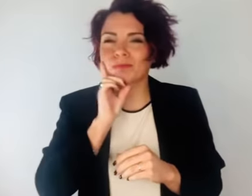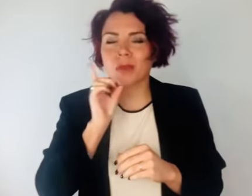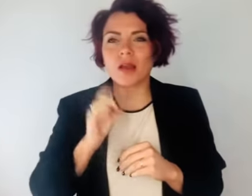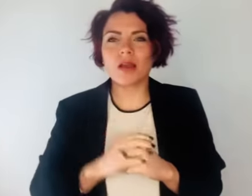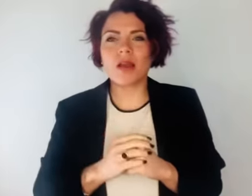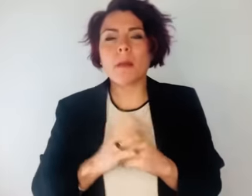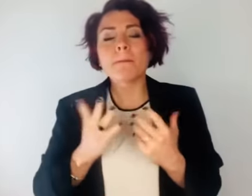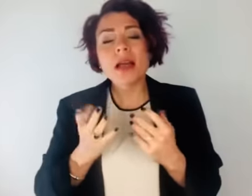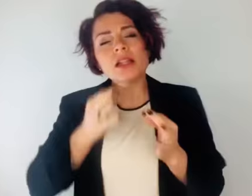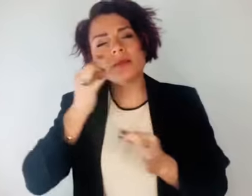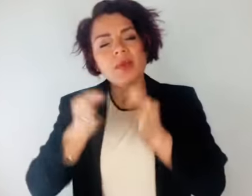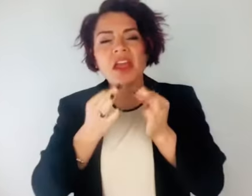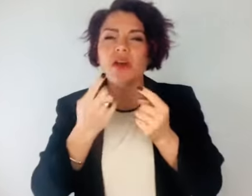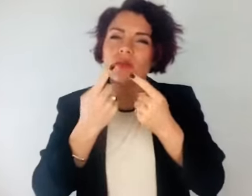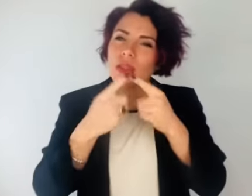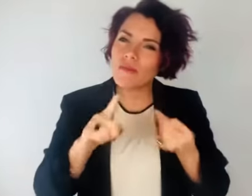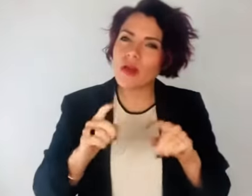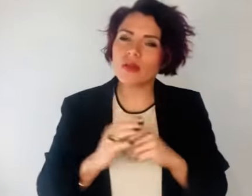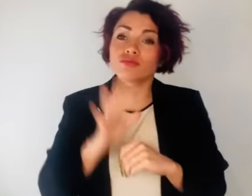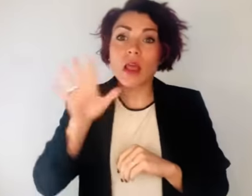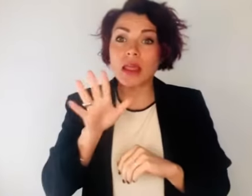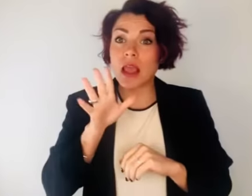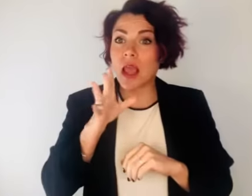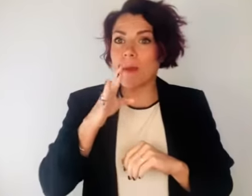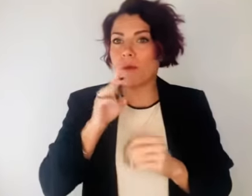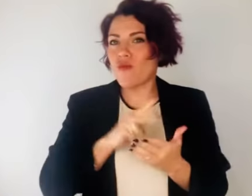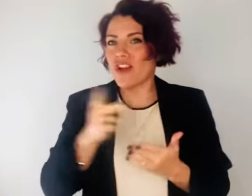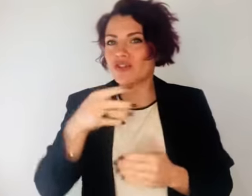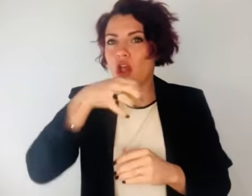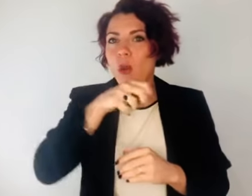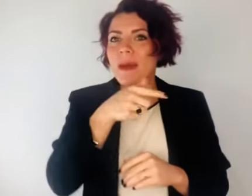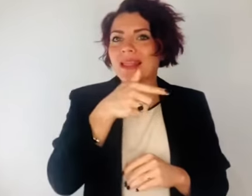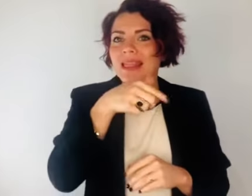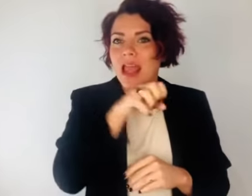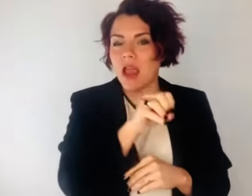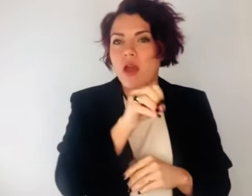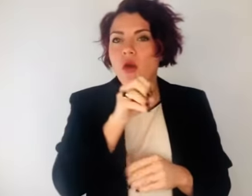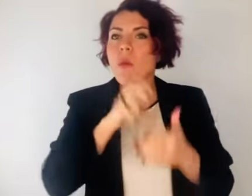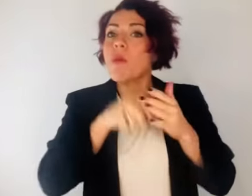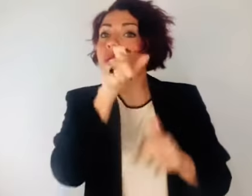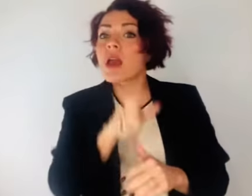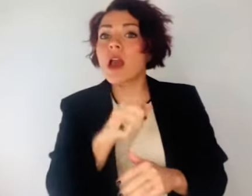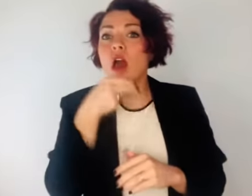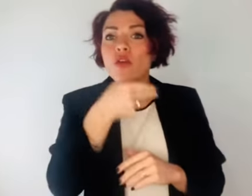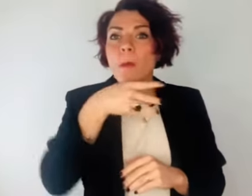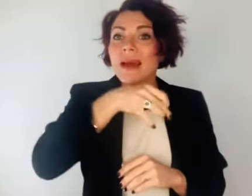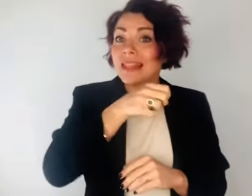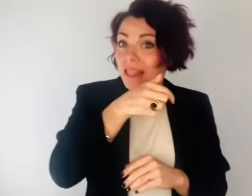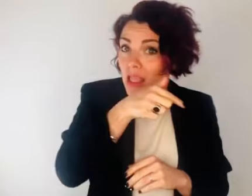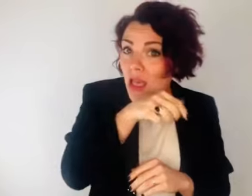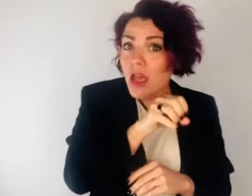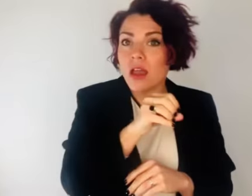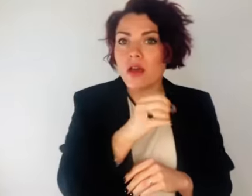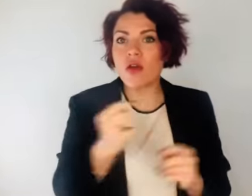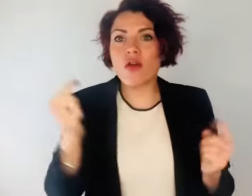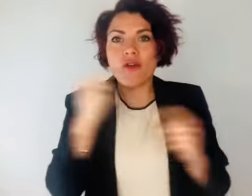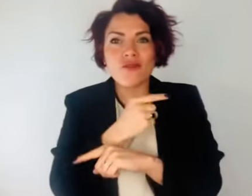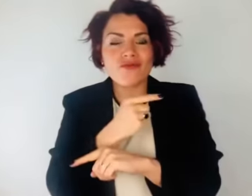formulato in maniera differente nel vangelo di matteo questo pubblicano si chiama nel vangelo di marco si chiama